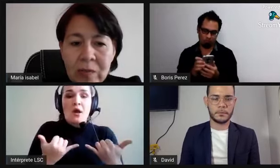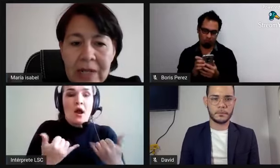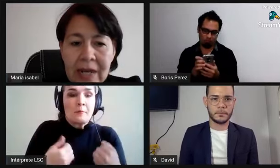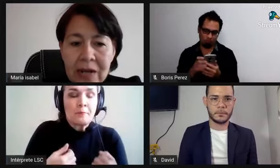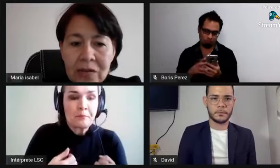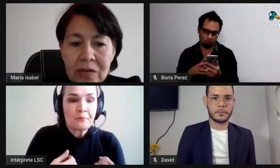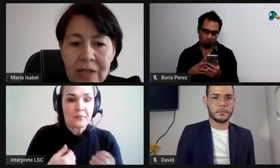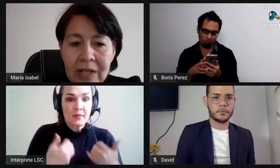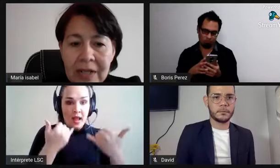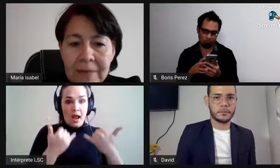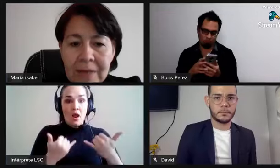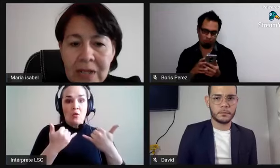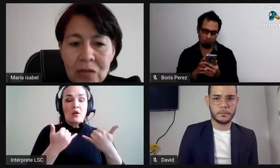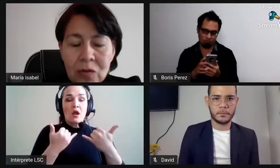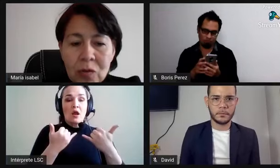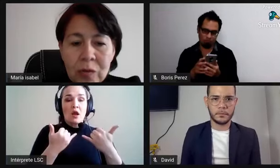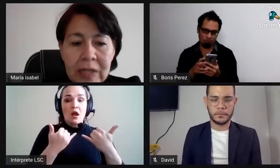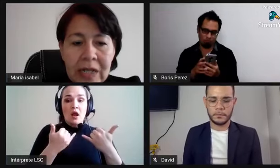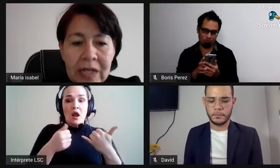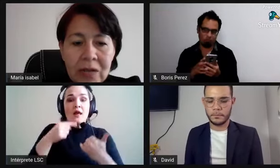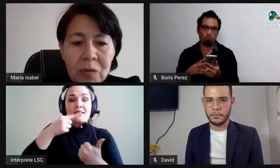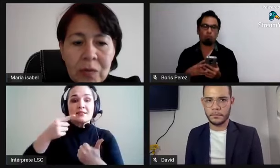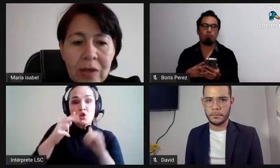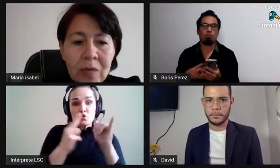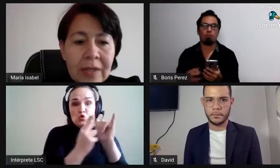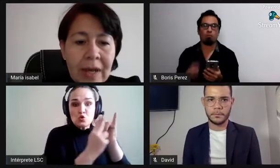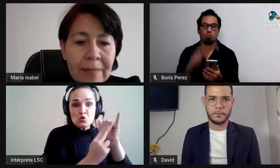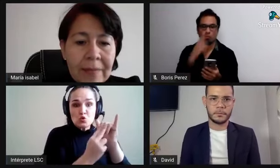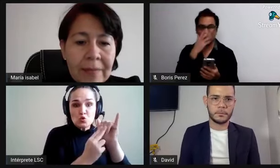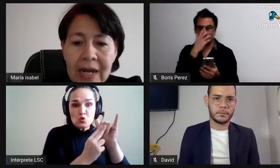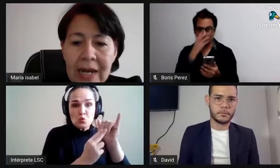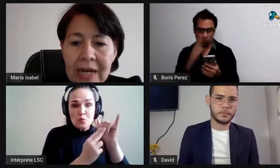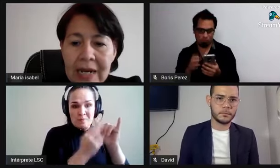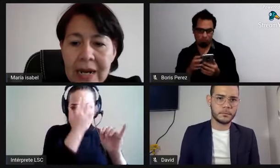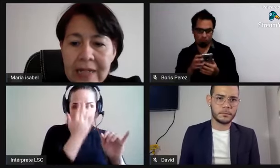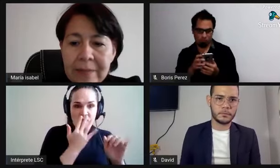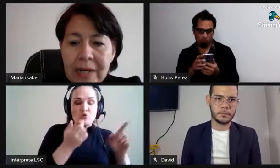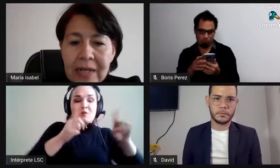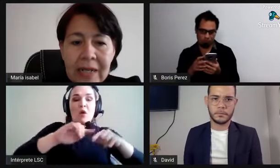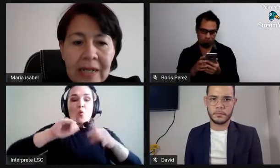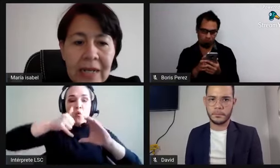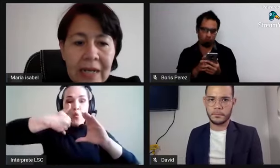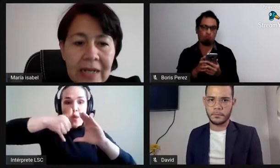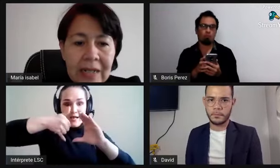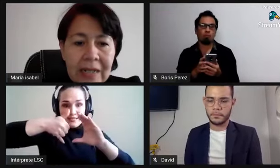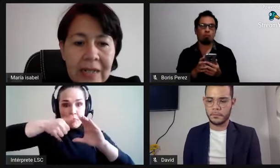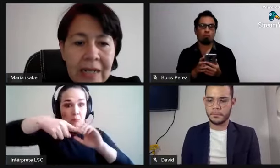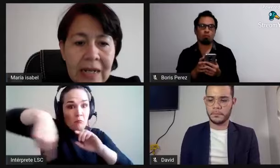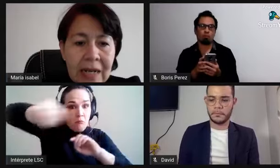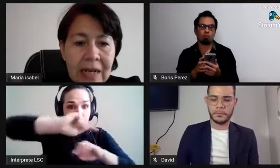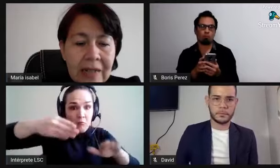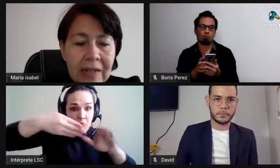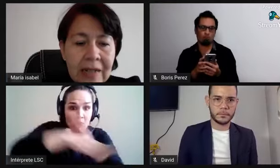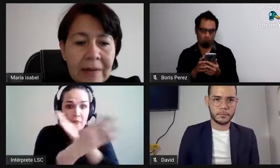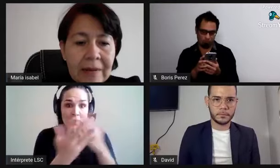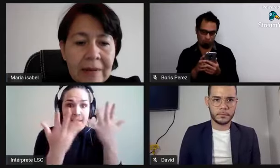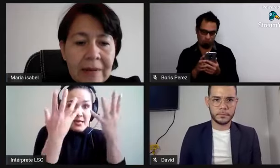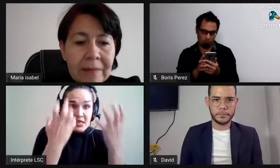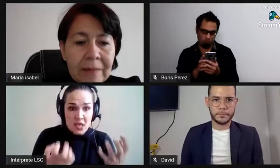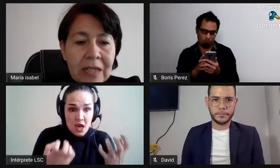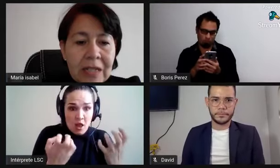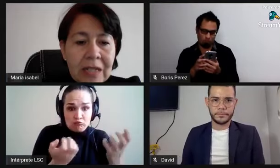acá en los comentarios de YouTube y en el grupo de WhatsApp el enlace para que